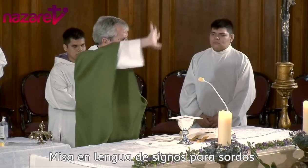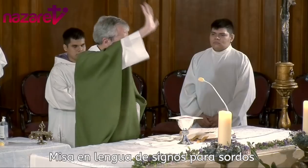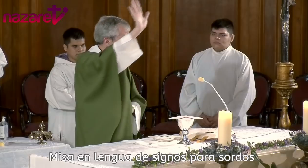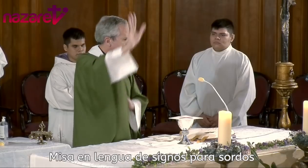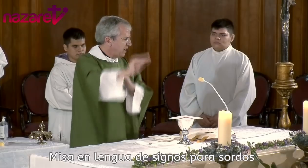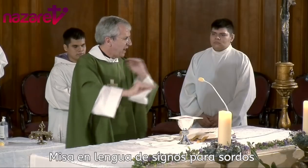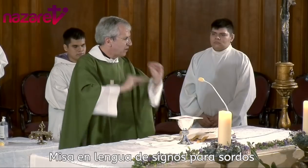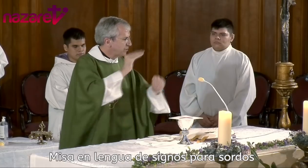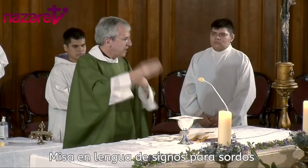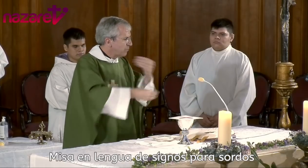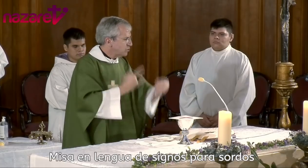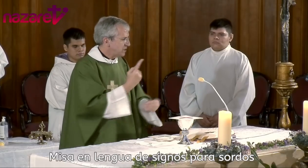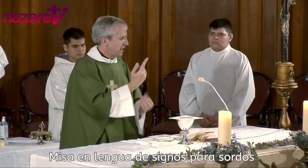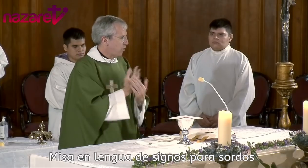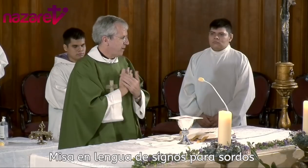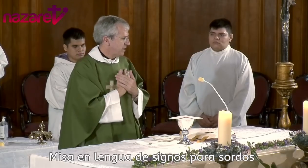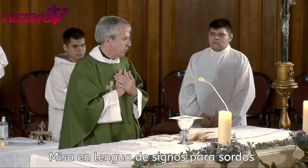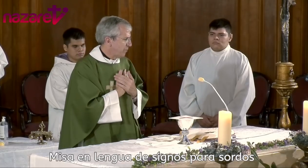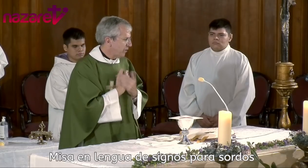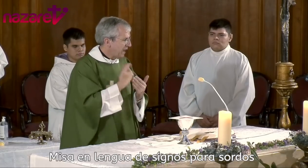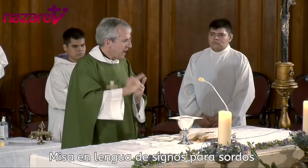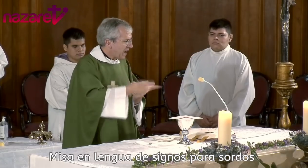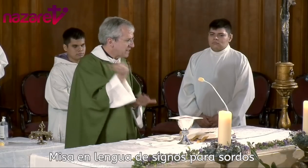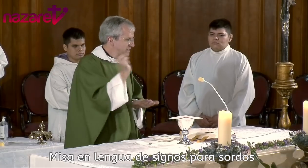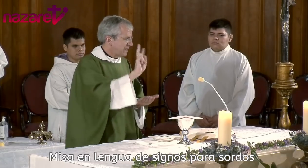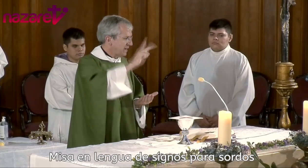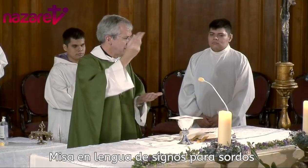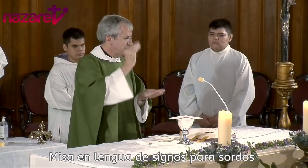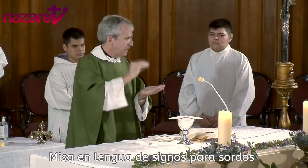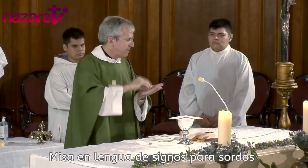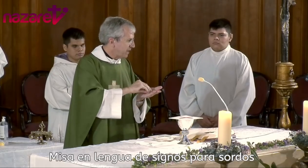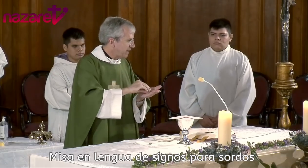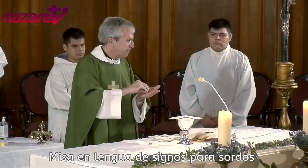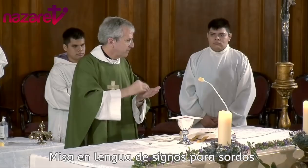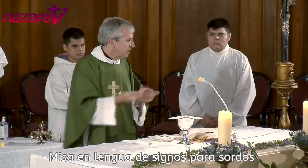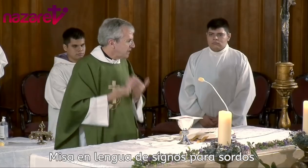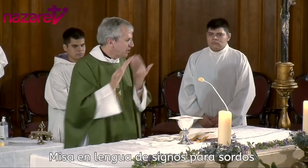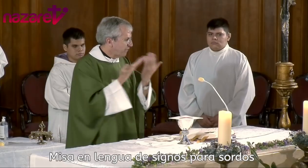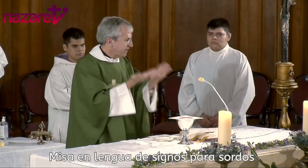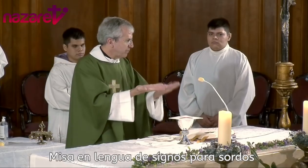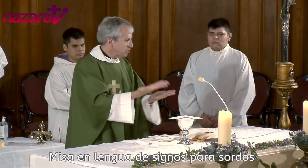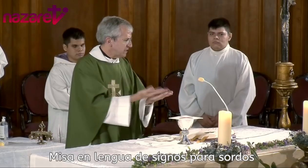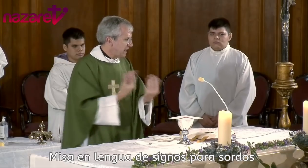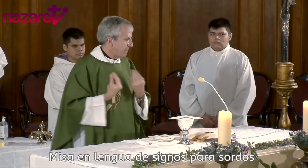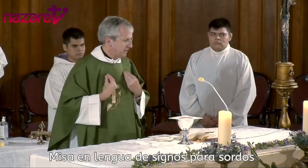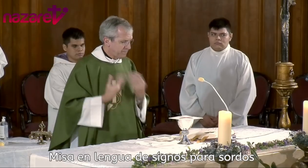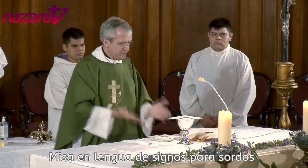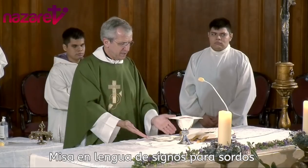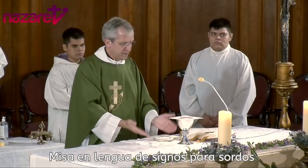derecha, anunciamos la obra de tu amor hasta que venga, y te ofrecemos el pan de vida y